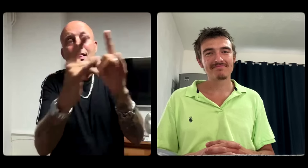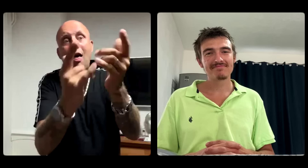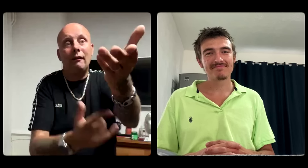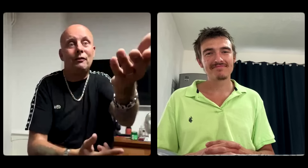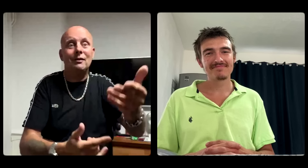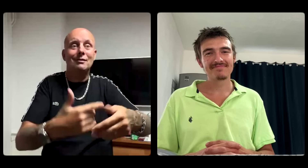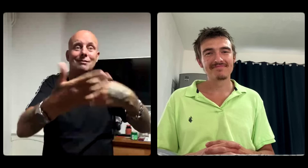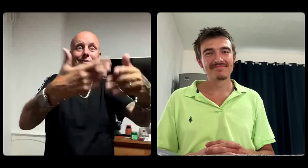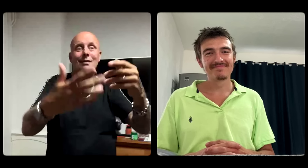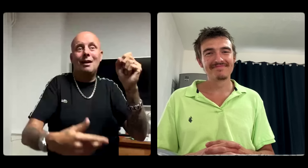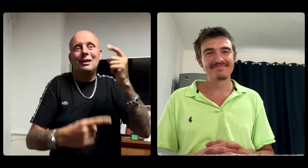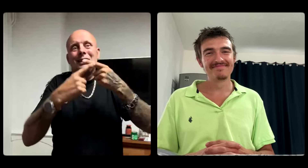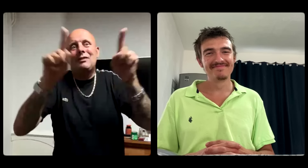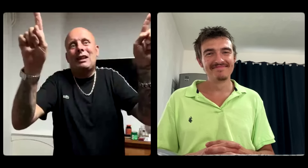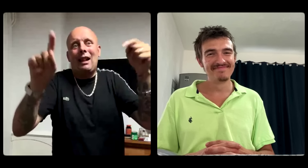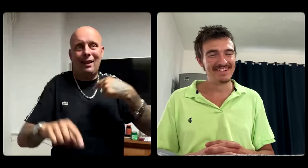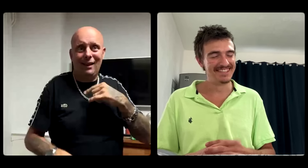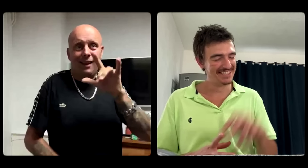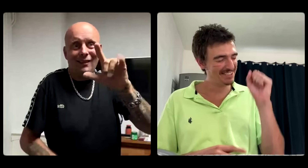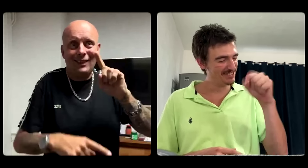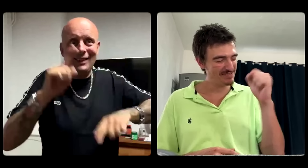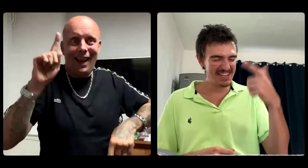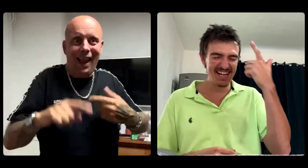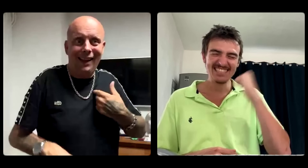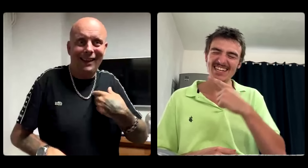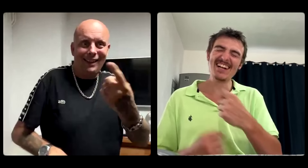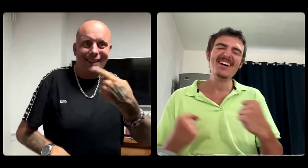Speel, wat zegt je pen nou allemaal?